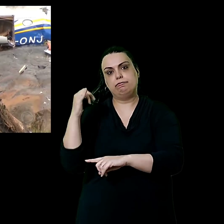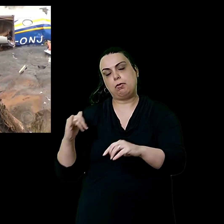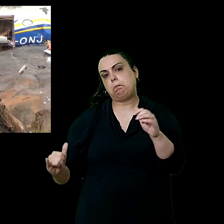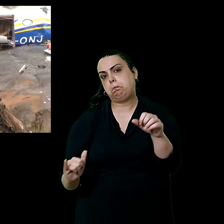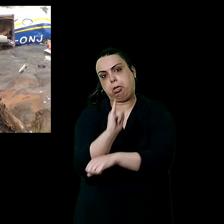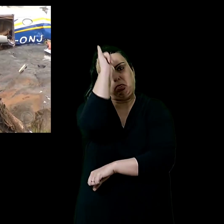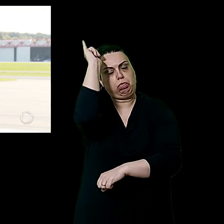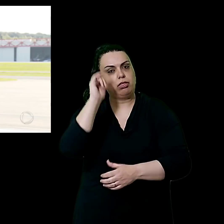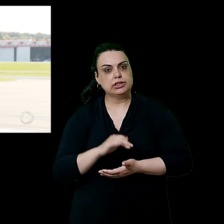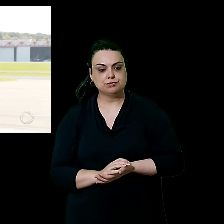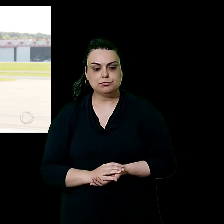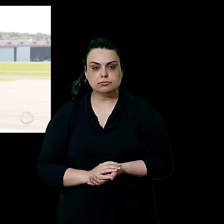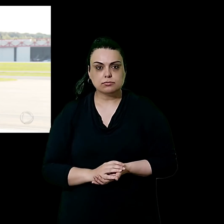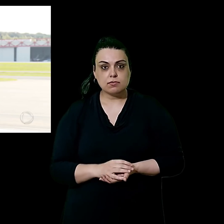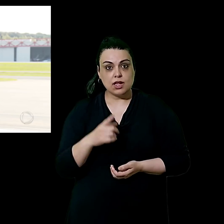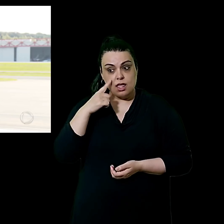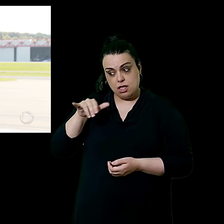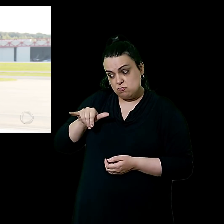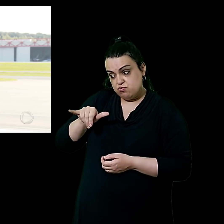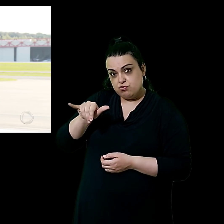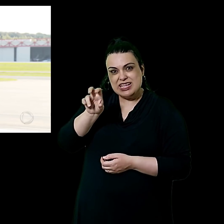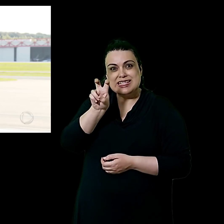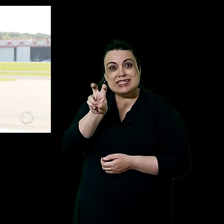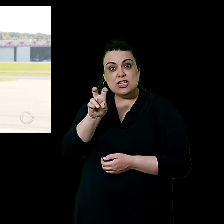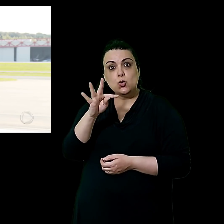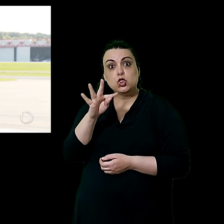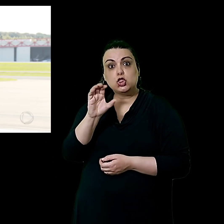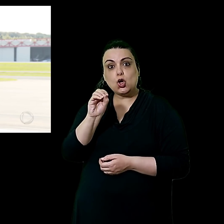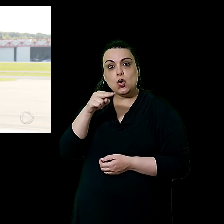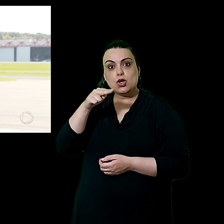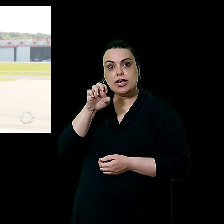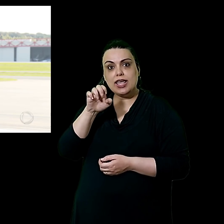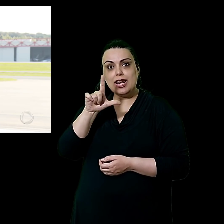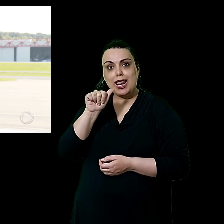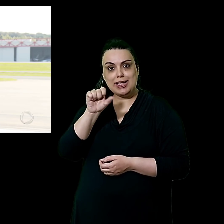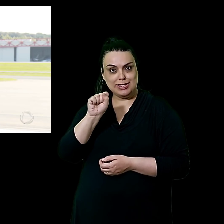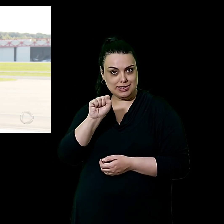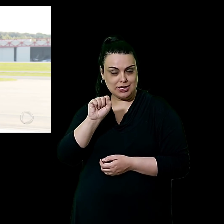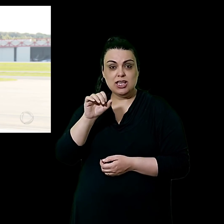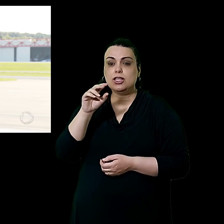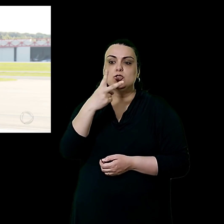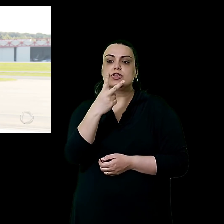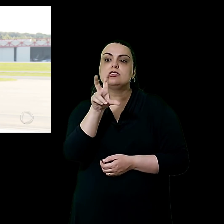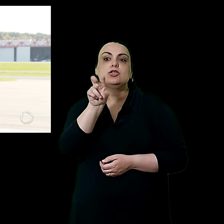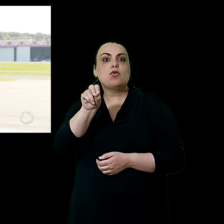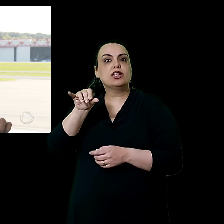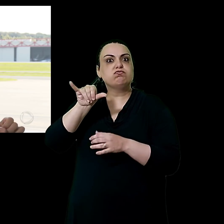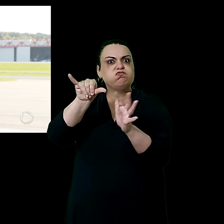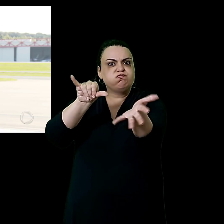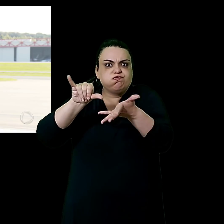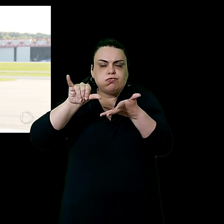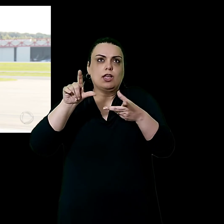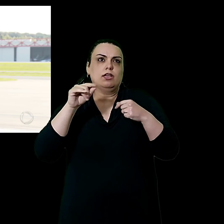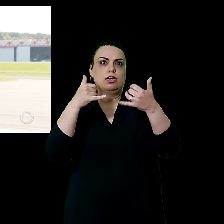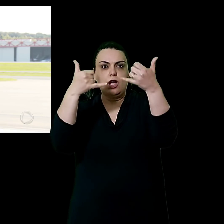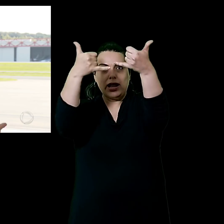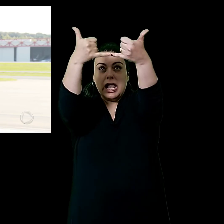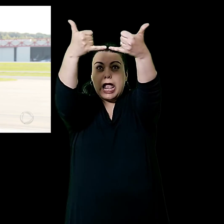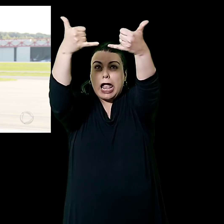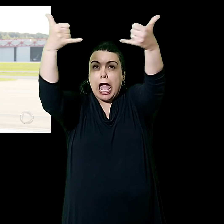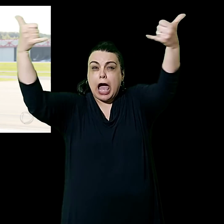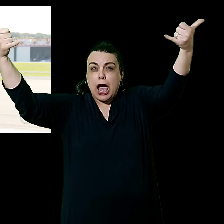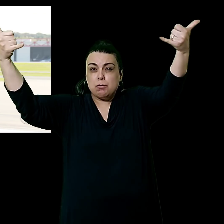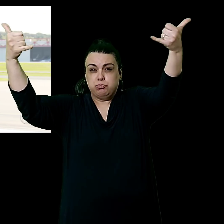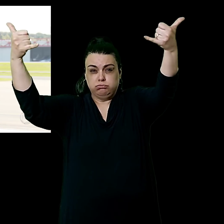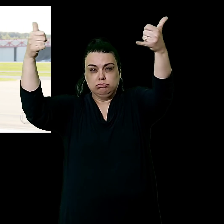consequências. Você pega um impacto de uma aeronave de 5 toneladas voando a 250 km por hora contra um cabo de alta tensão, cabo